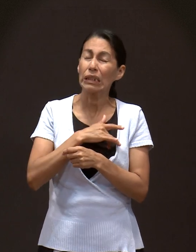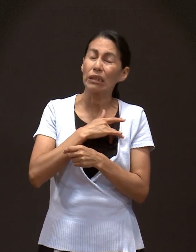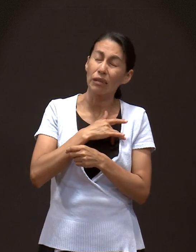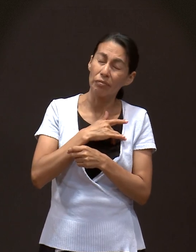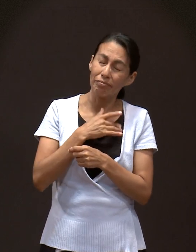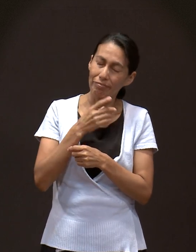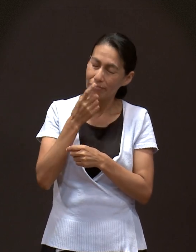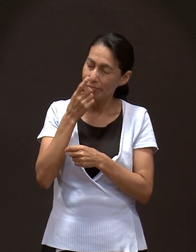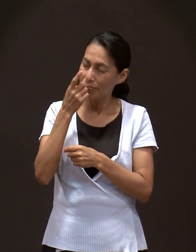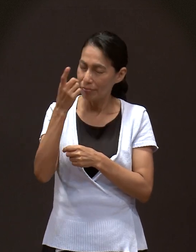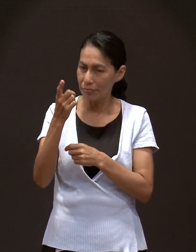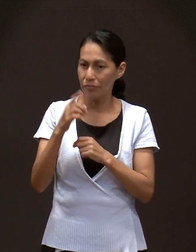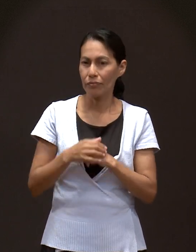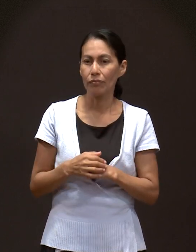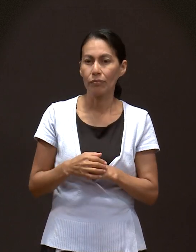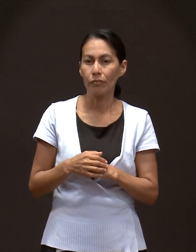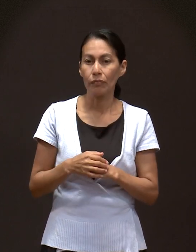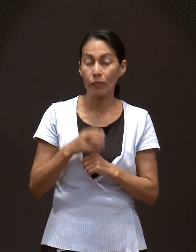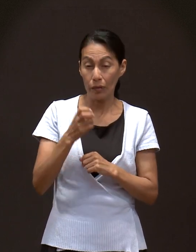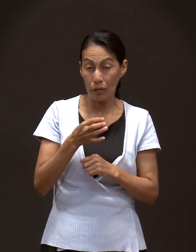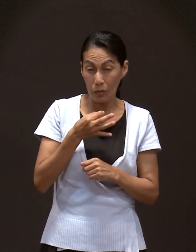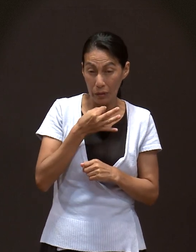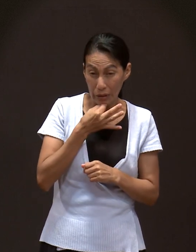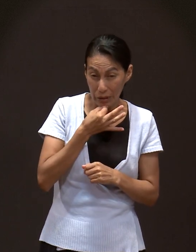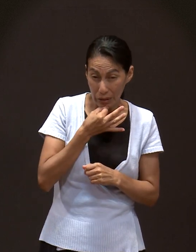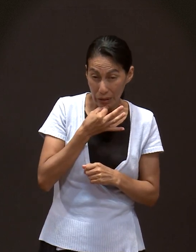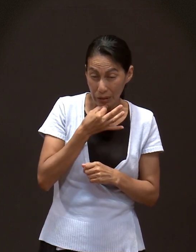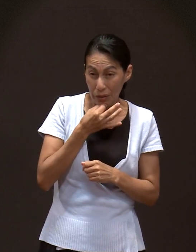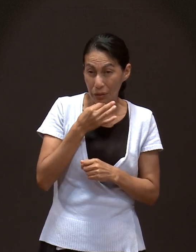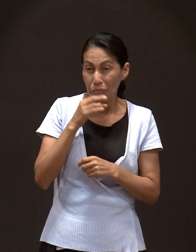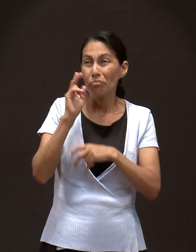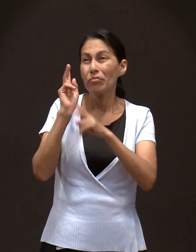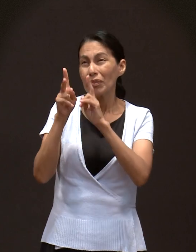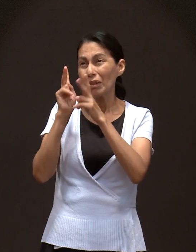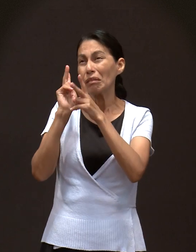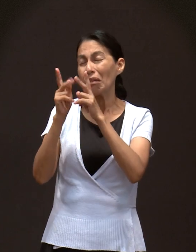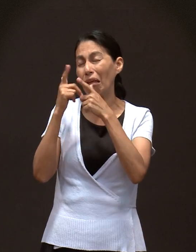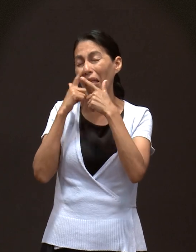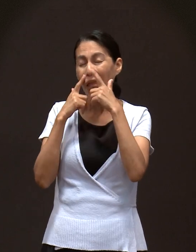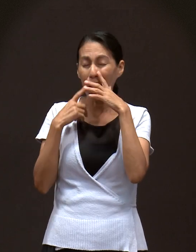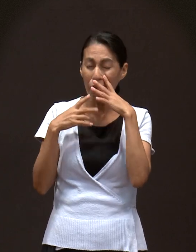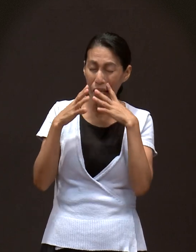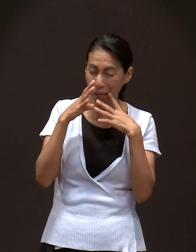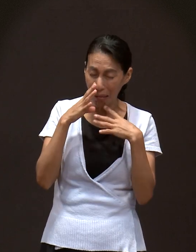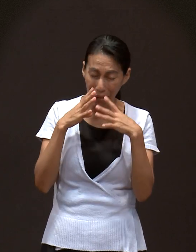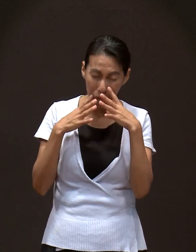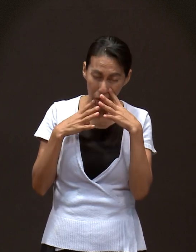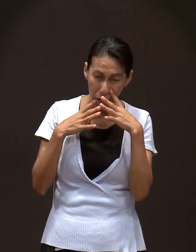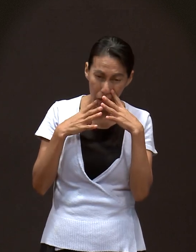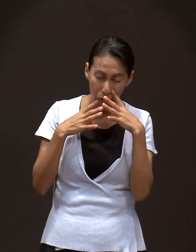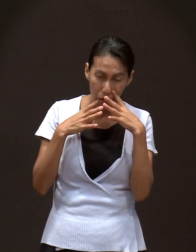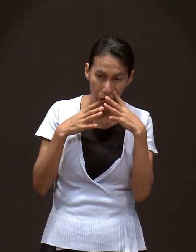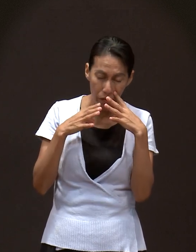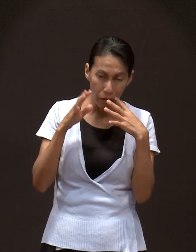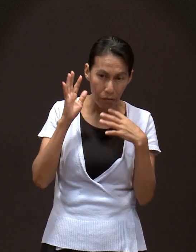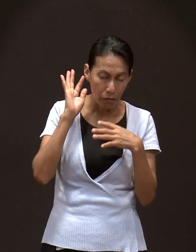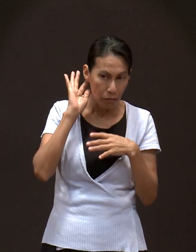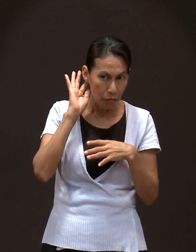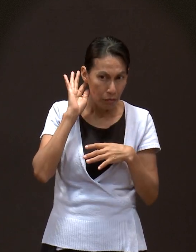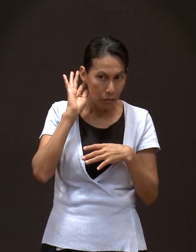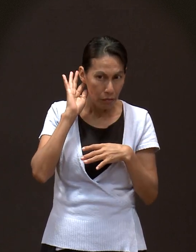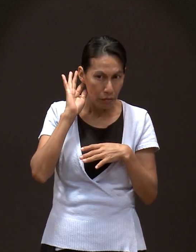decirte lo que estoy pasando. Y justo yo estaba pasando por ese momento de hablar con Dios y llorando profundamente